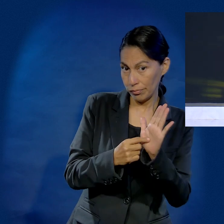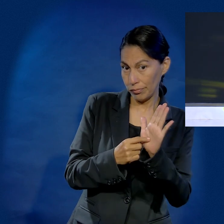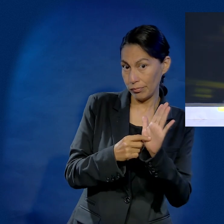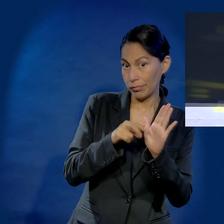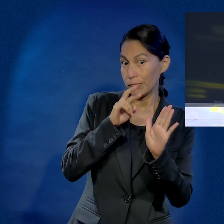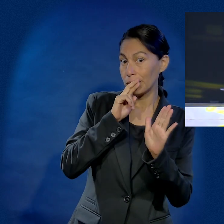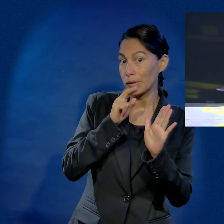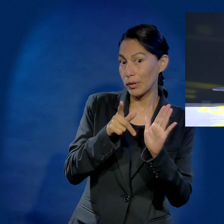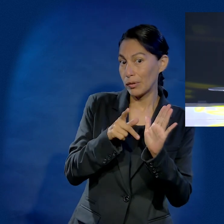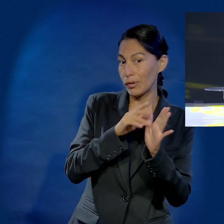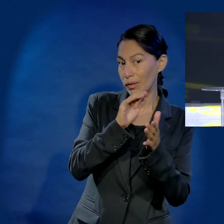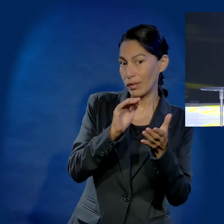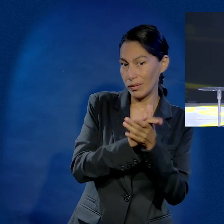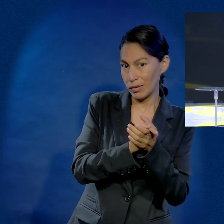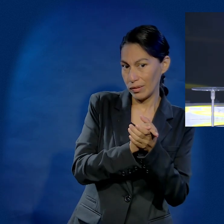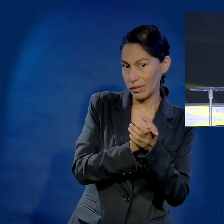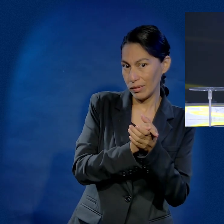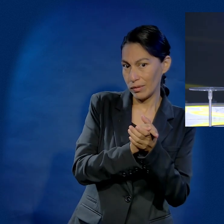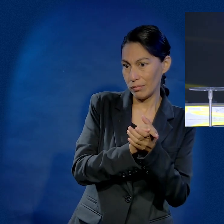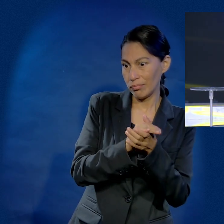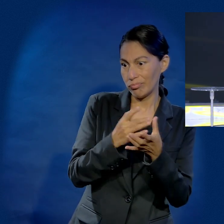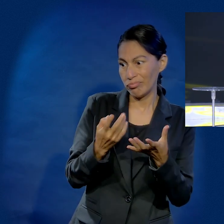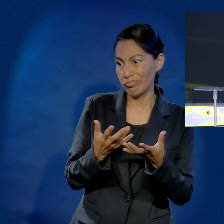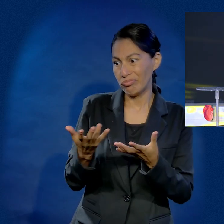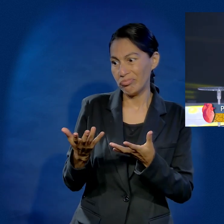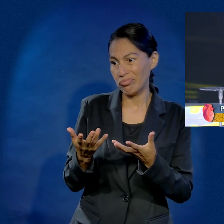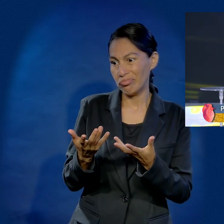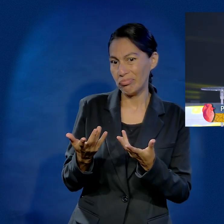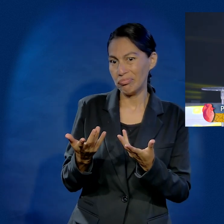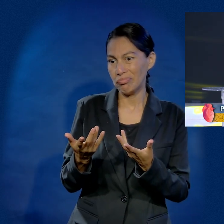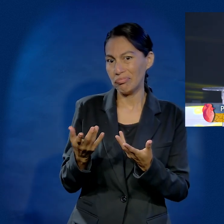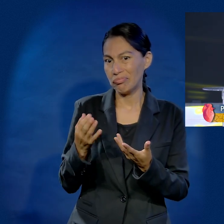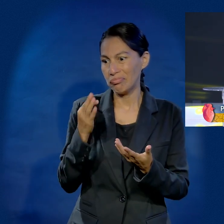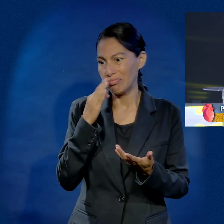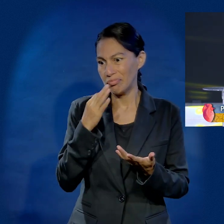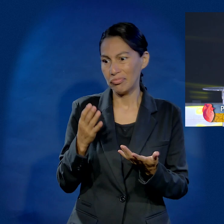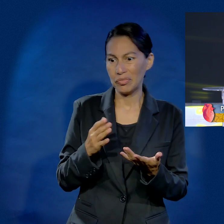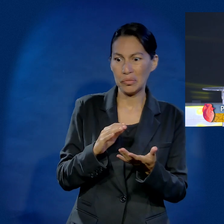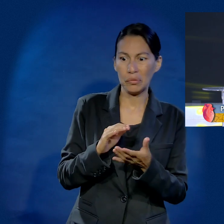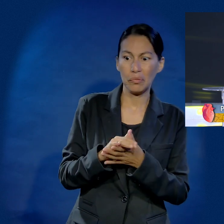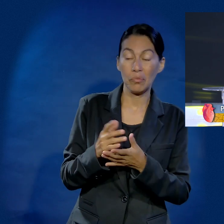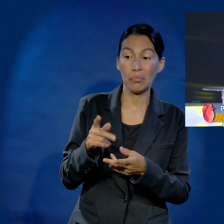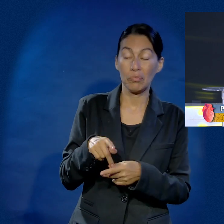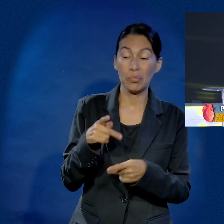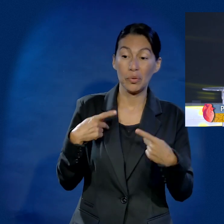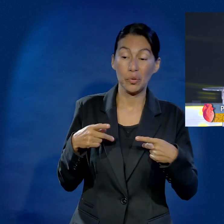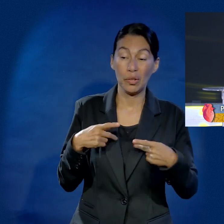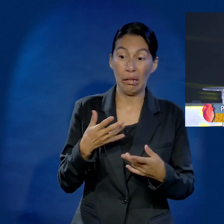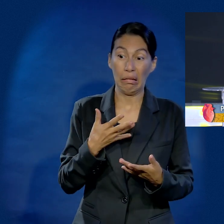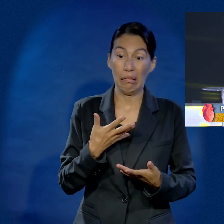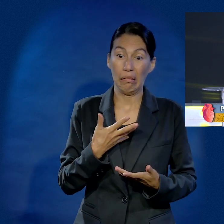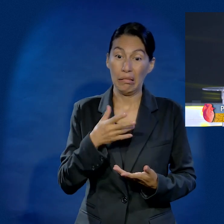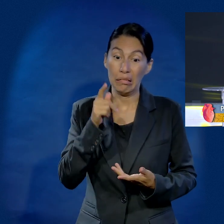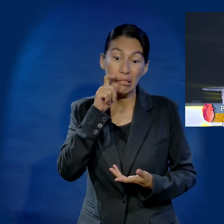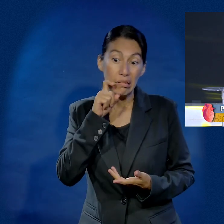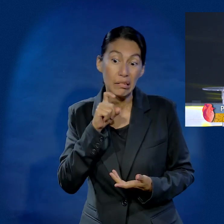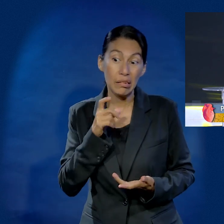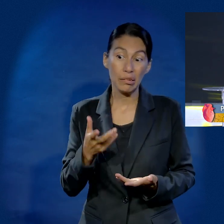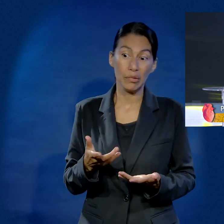es mejor casarse que quemarse, porque una vida de intimidad